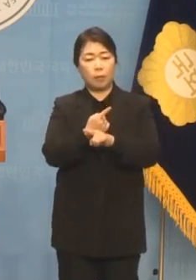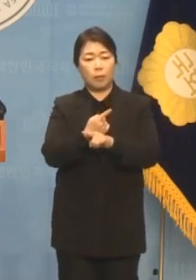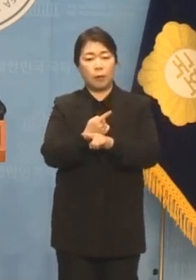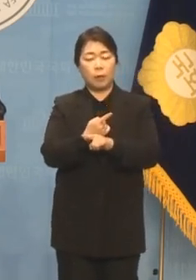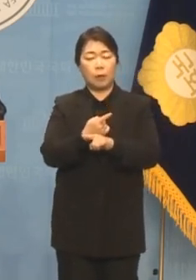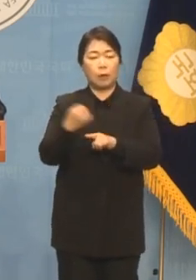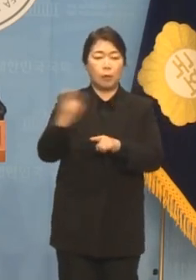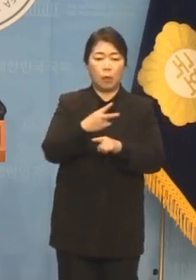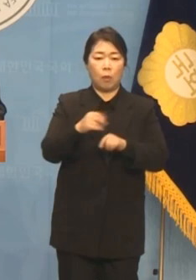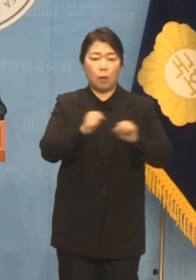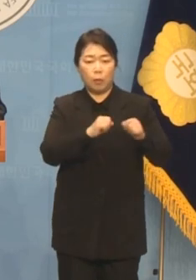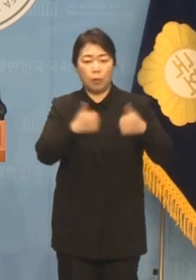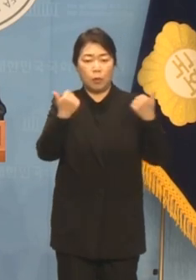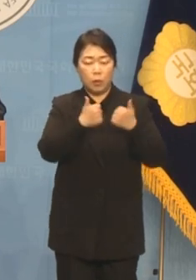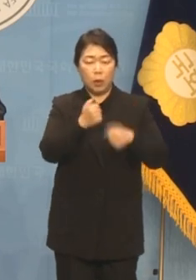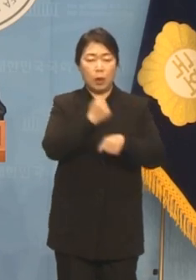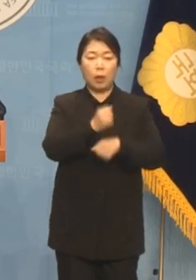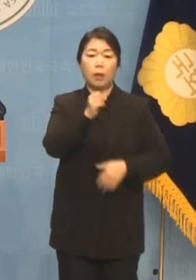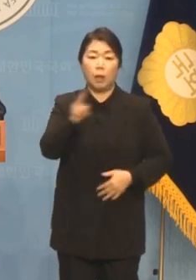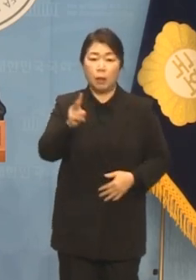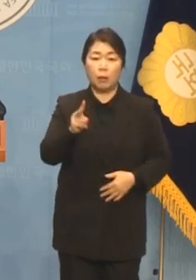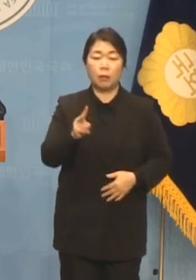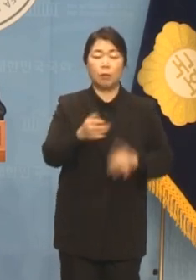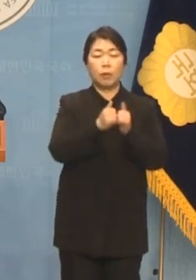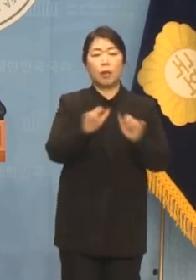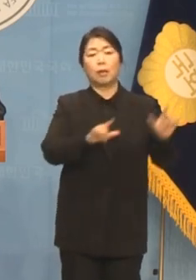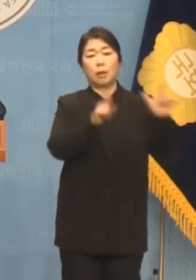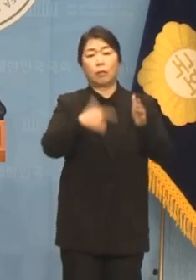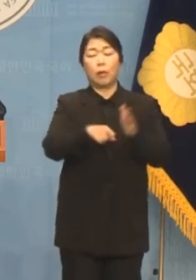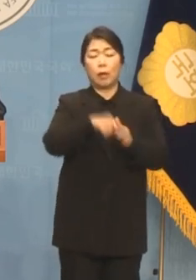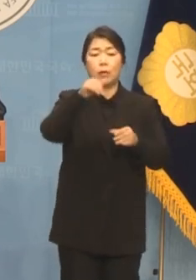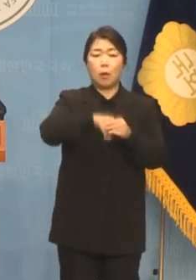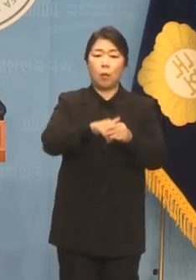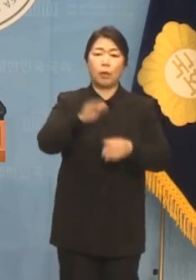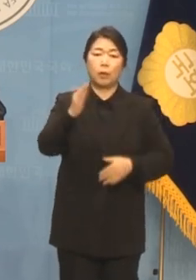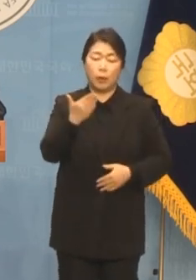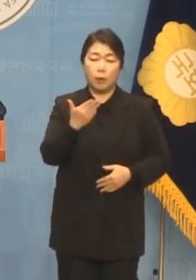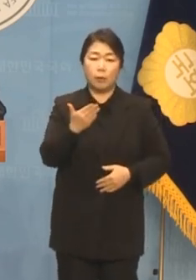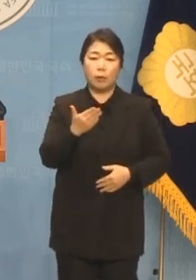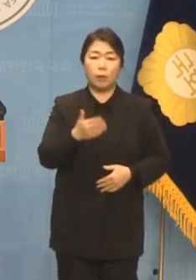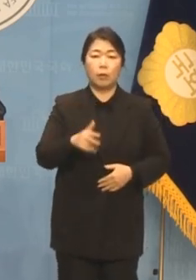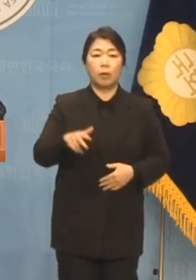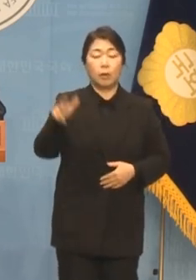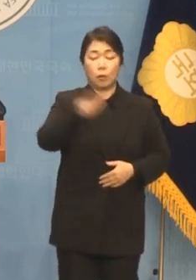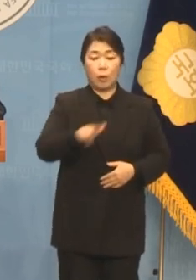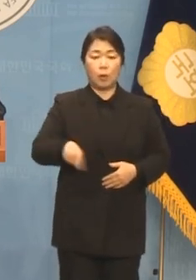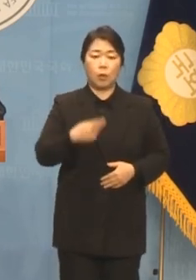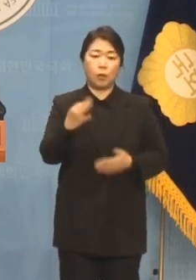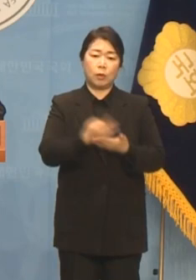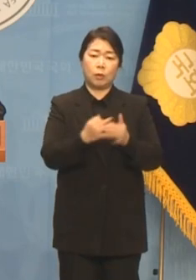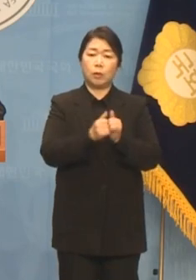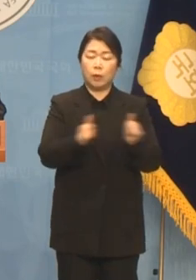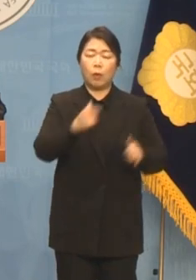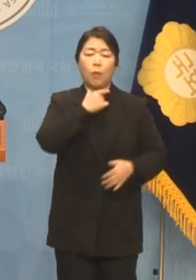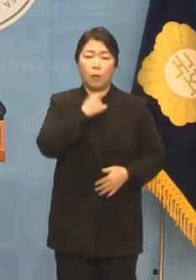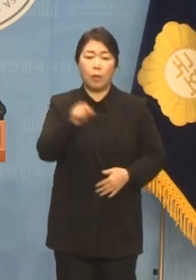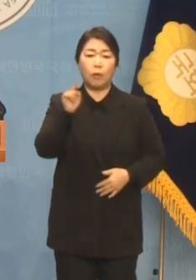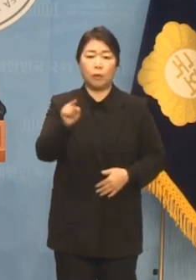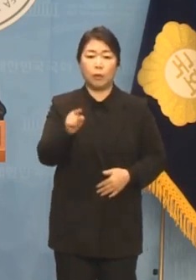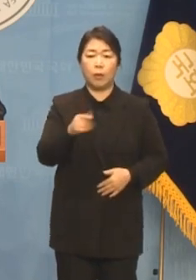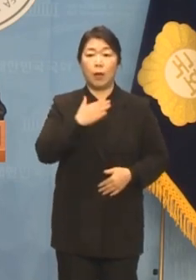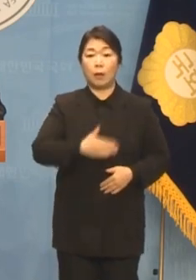활발하게 논의되는 민생 선거가 되기를 전국의 소상공인 자영업자서는 바라고 있음을